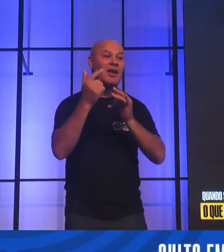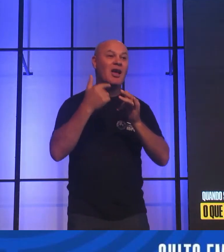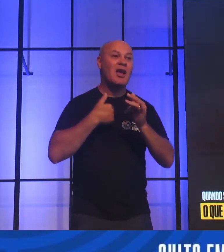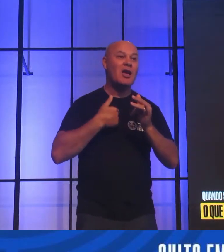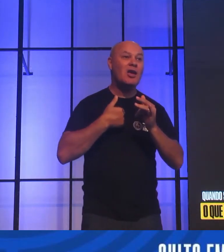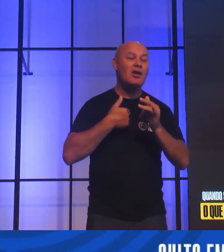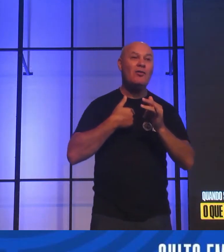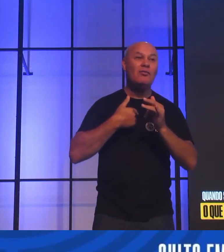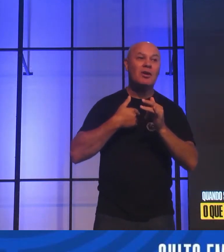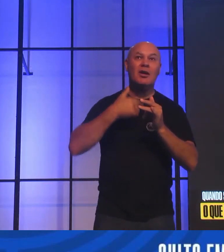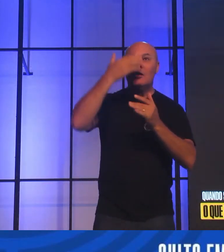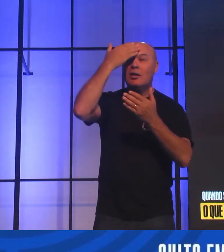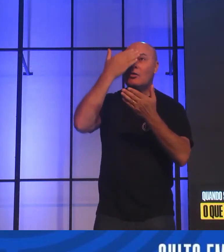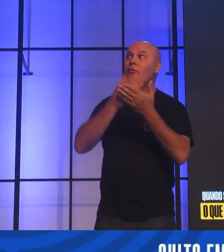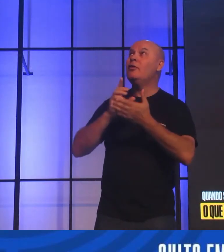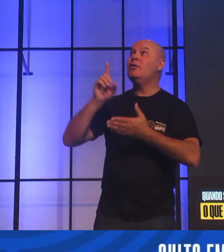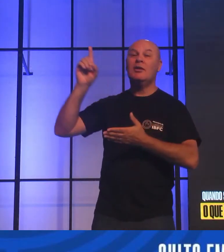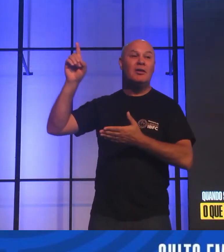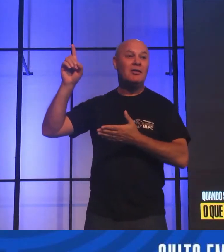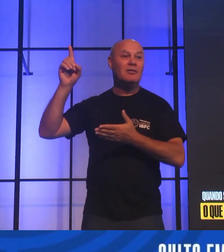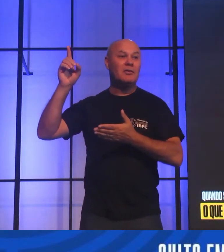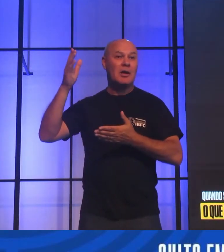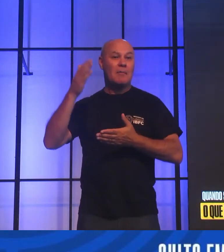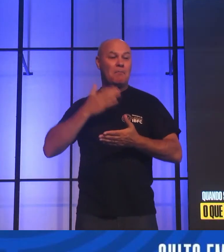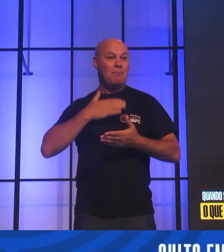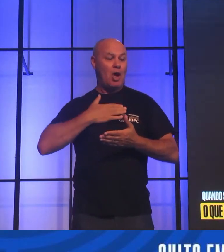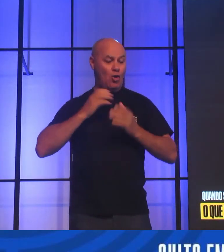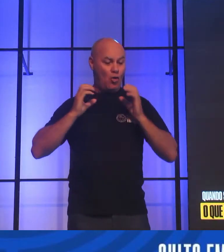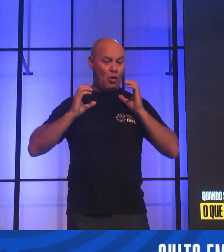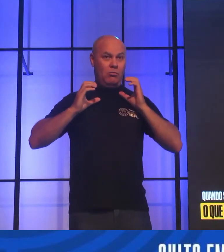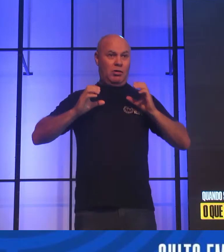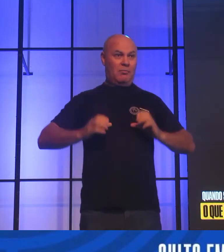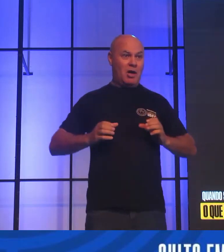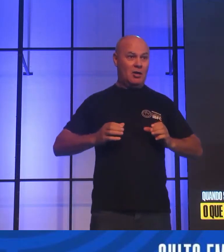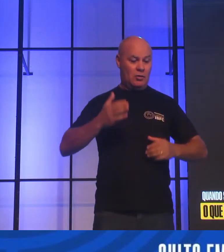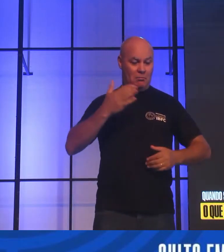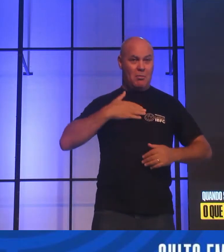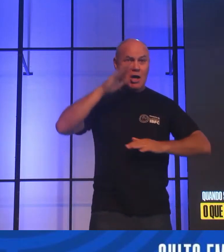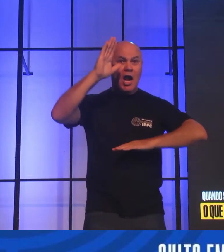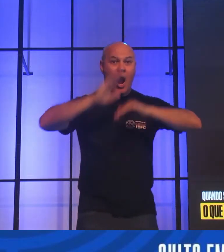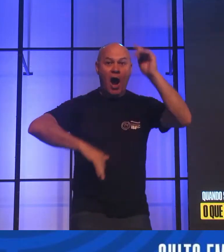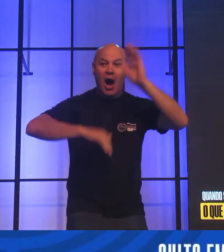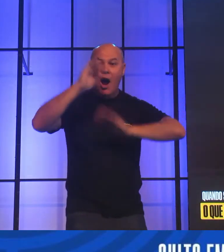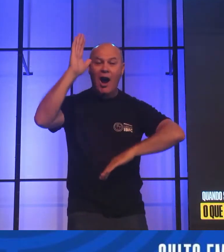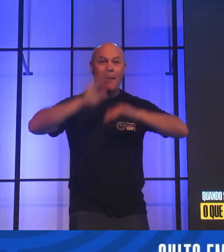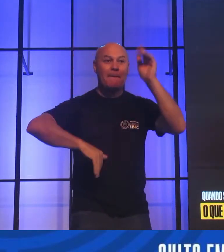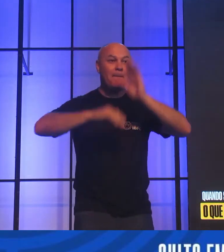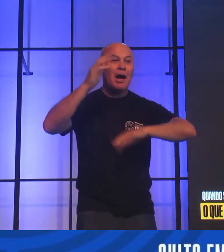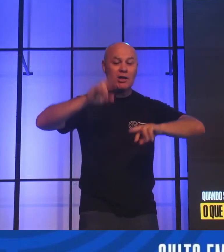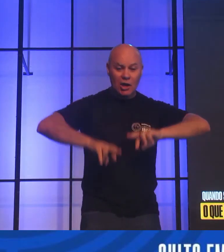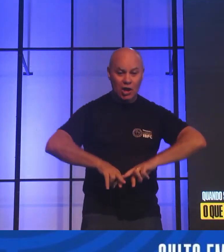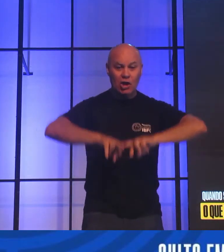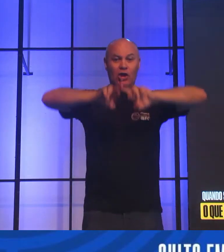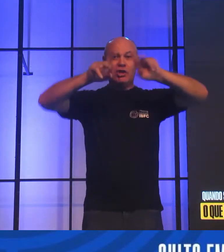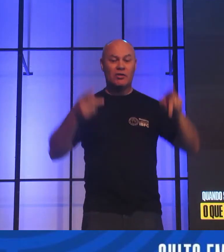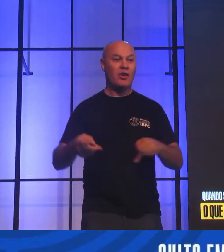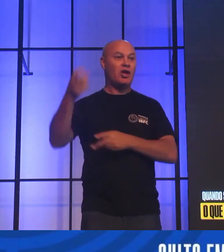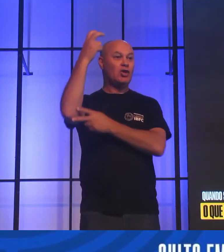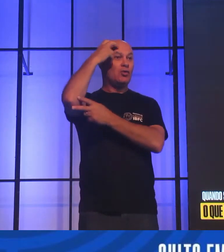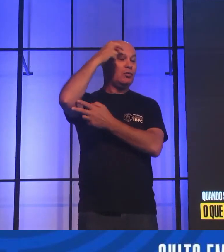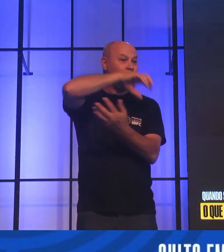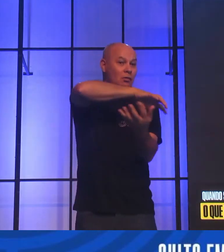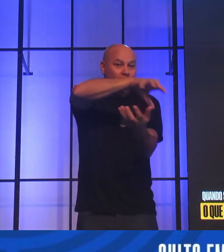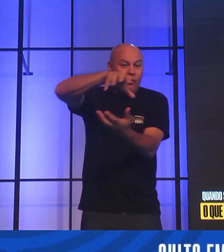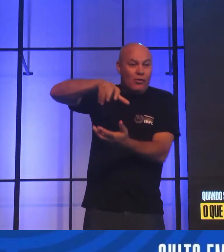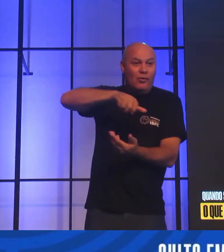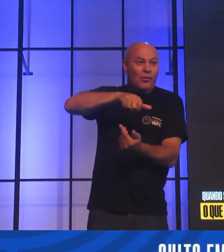de Jesus, o seu chamado é esse. É andar na contramão da cultura do mundo. As suas